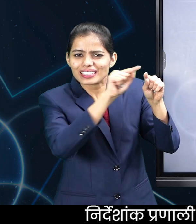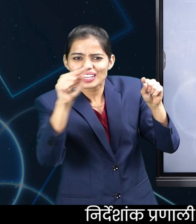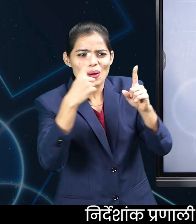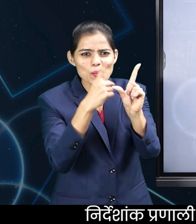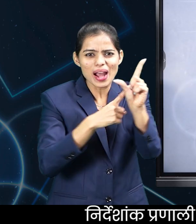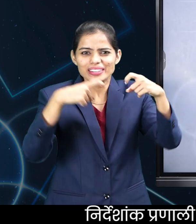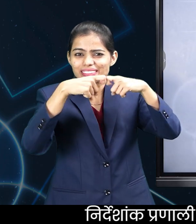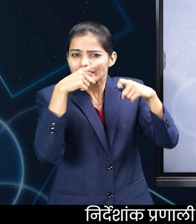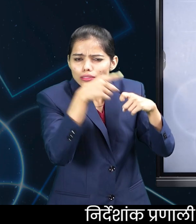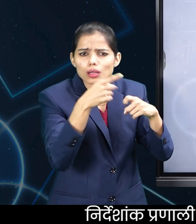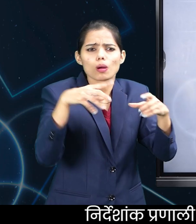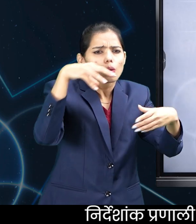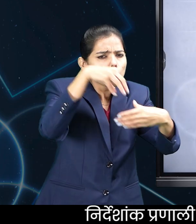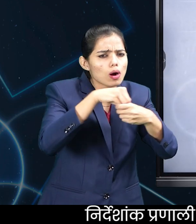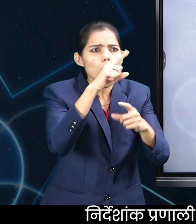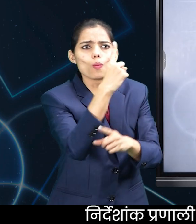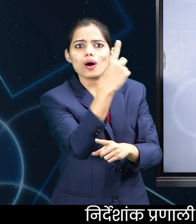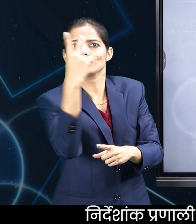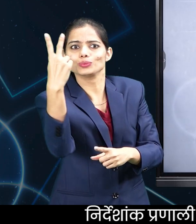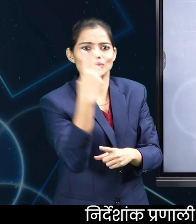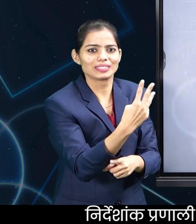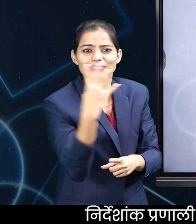का प्रतिच्छेदन, चतुर्थांश